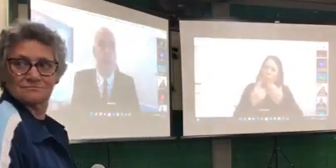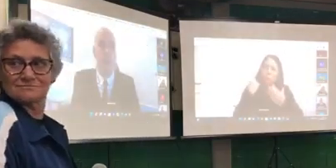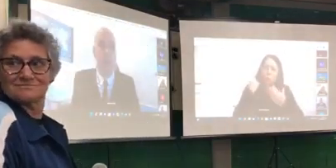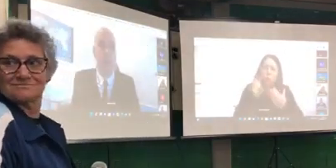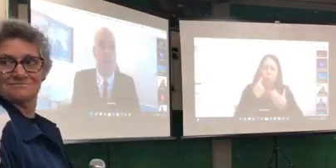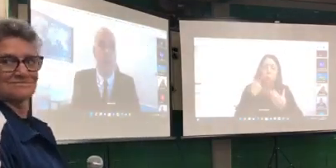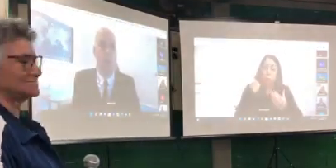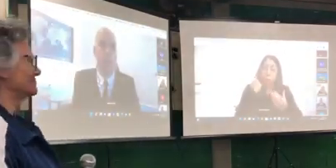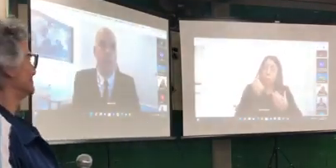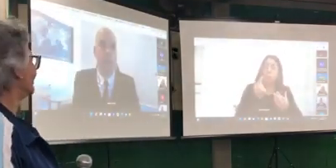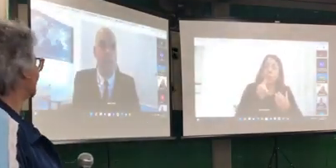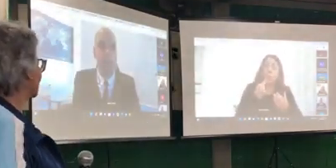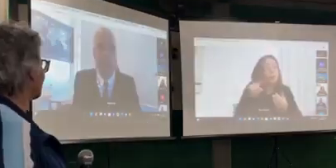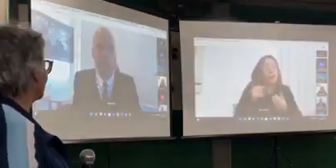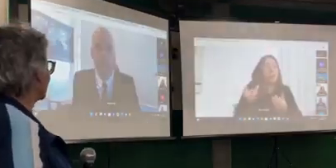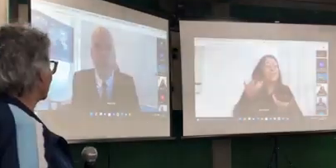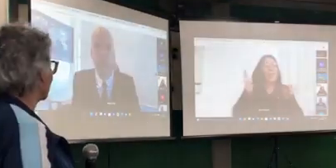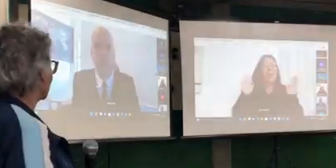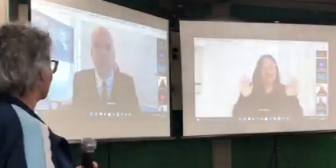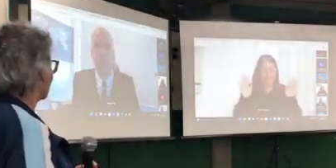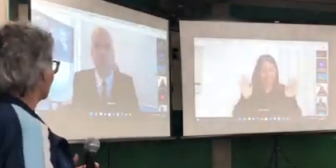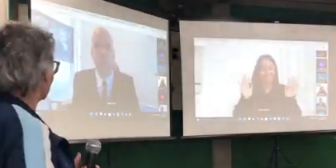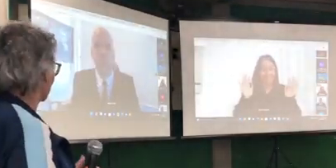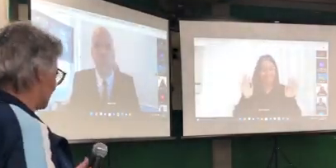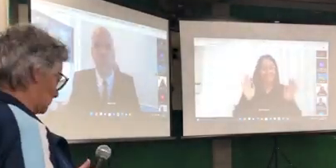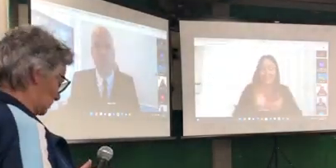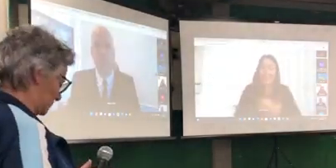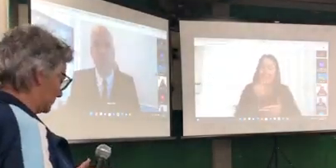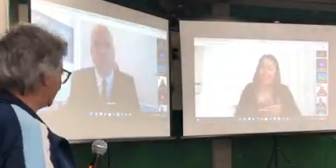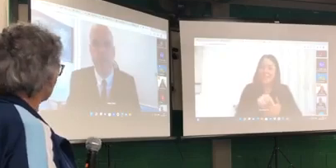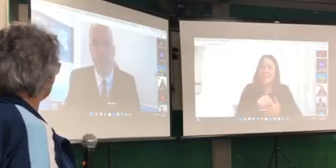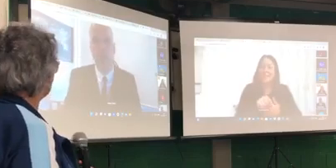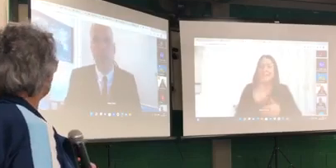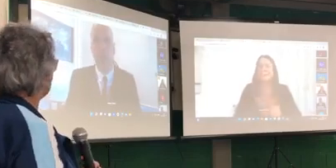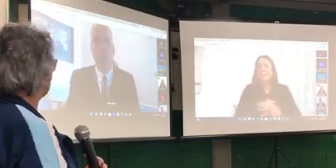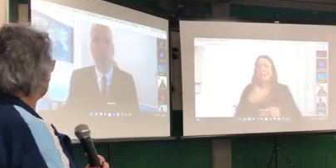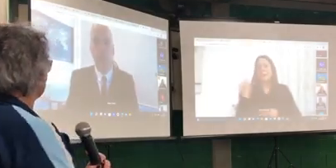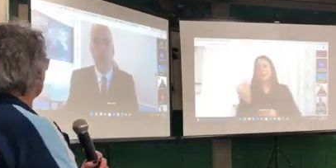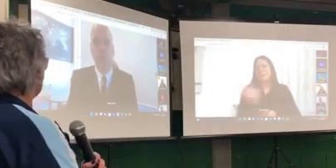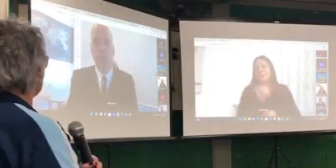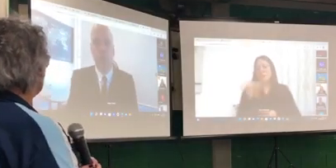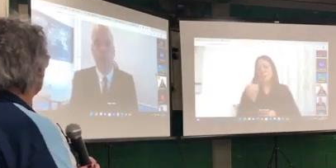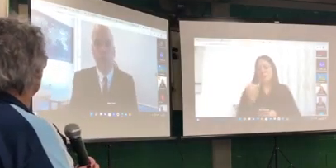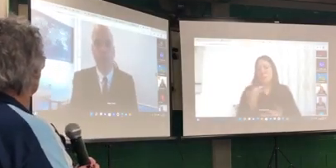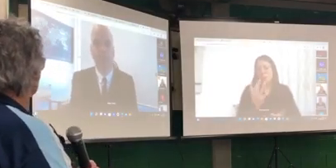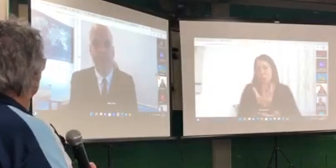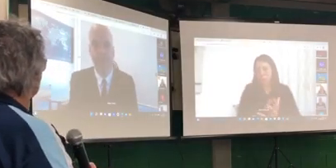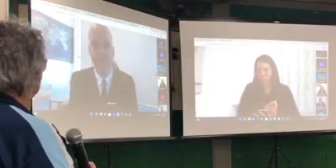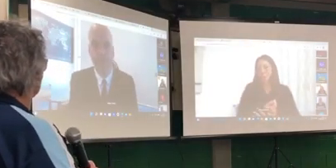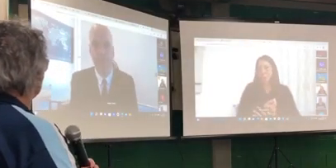ser o que ele quiser ser. Né? Essa é a parte mais importante de tudo. Né?